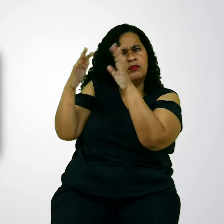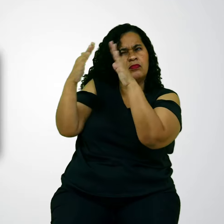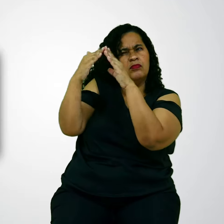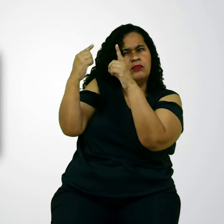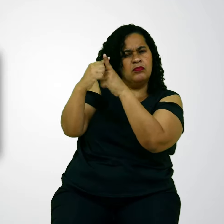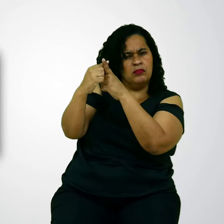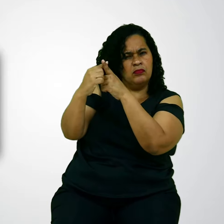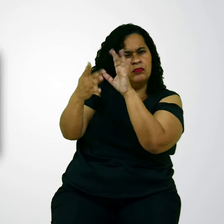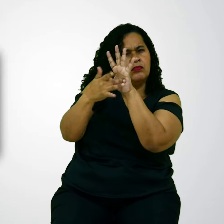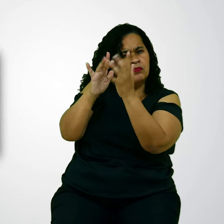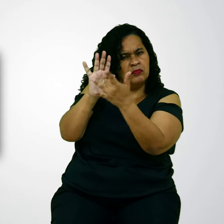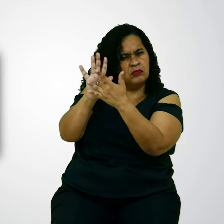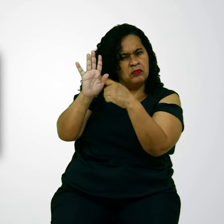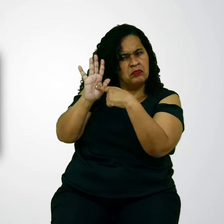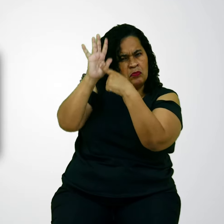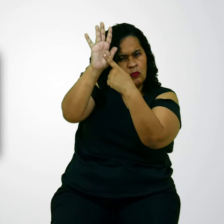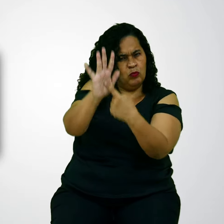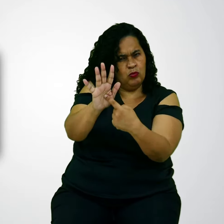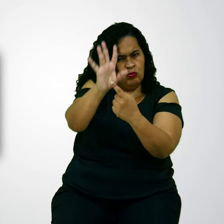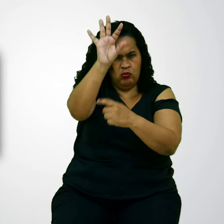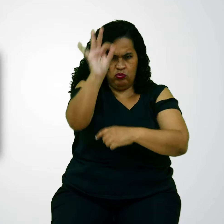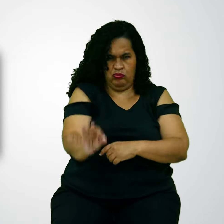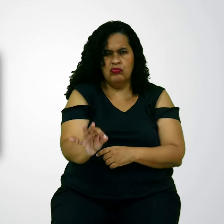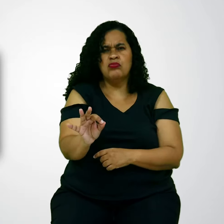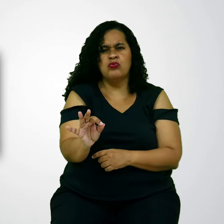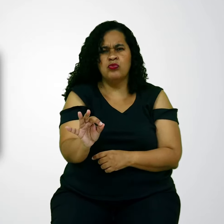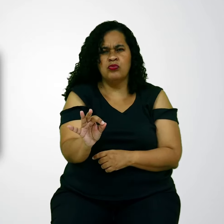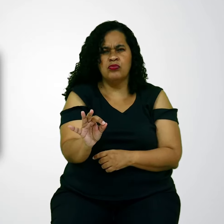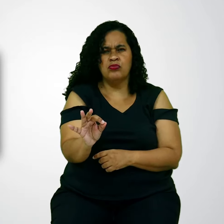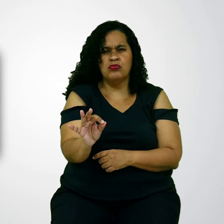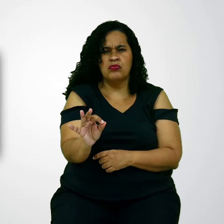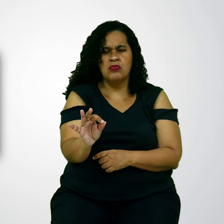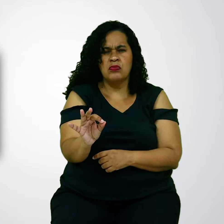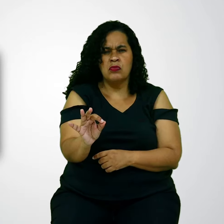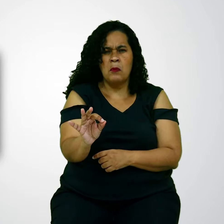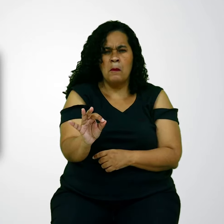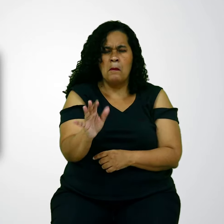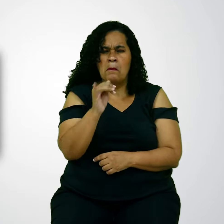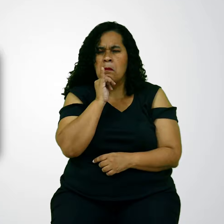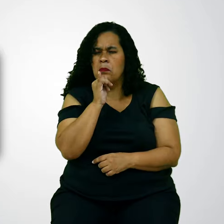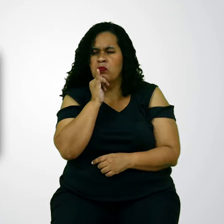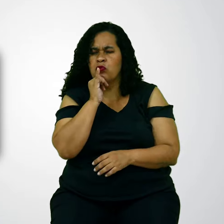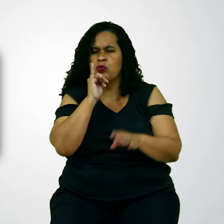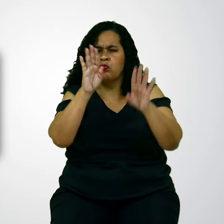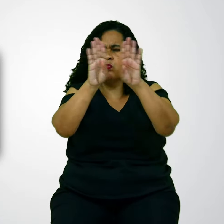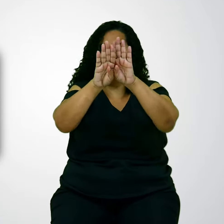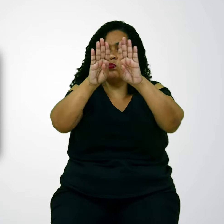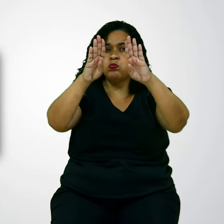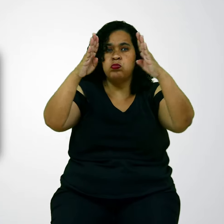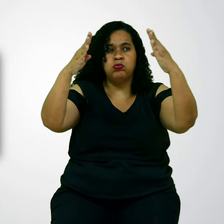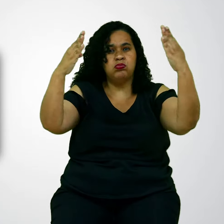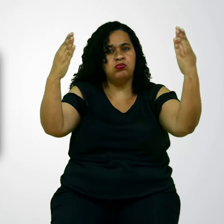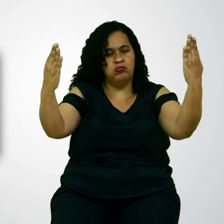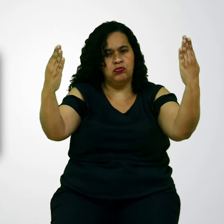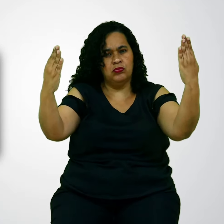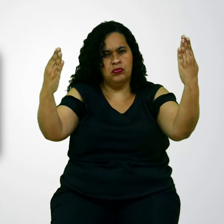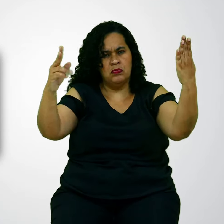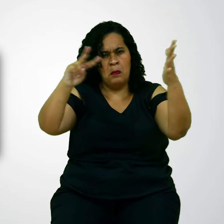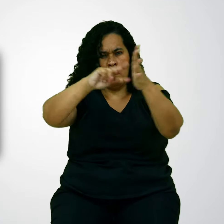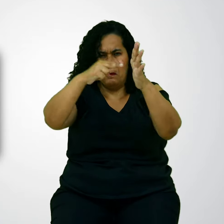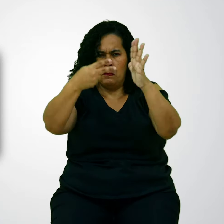expressando corretamente? Será que esta porta que eu disse, essa porta simbólica, será